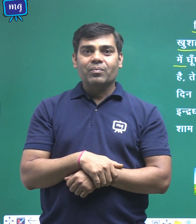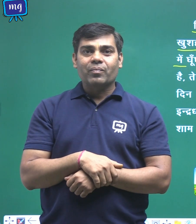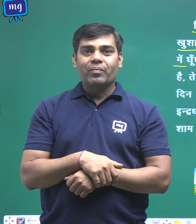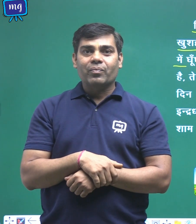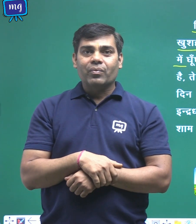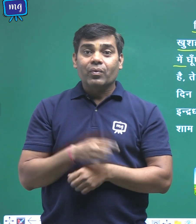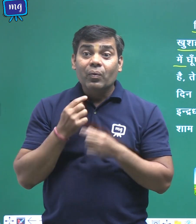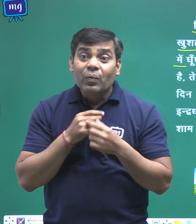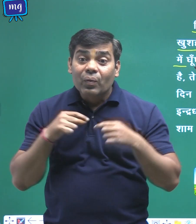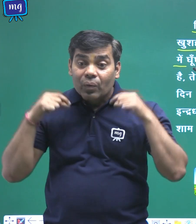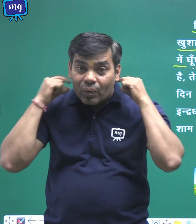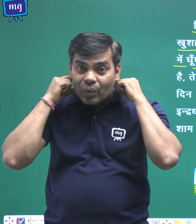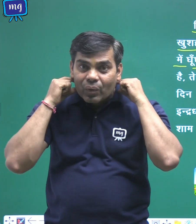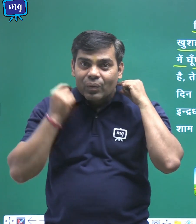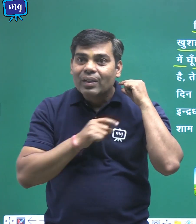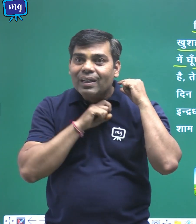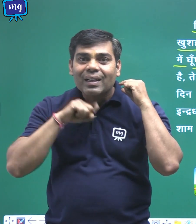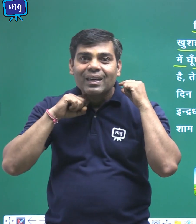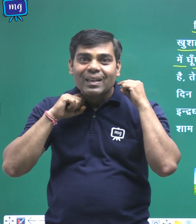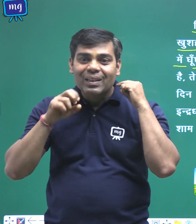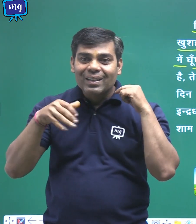घुंघरू वाले